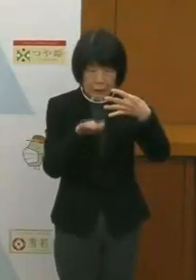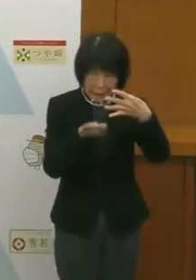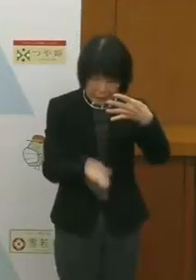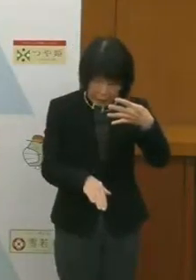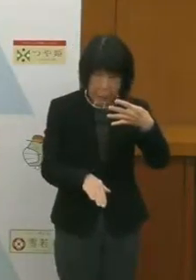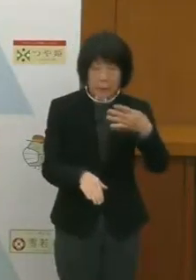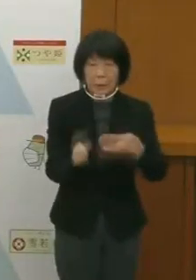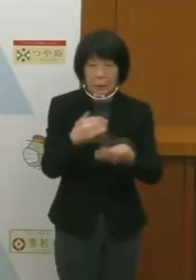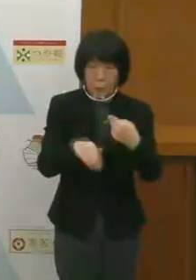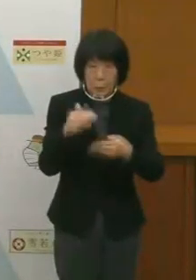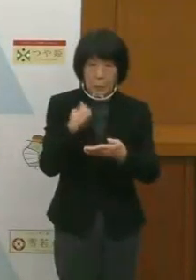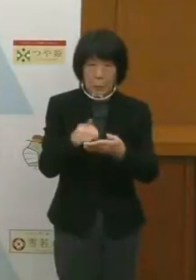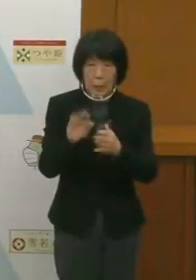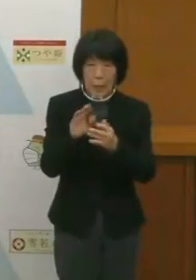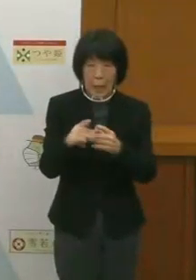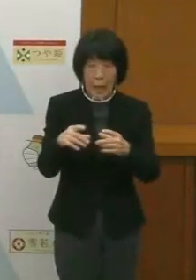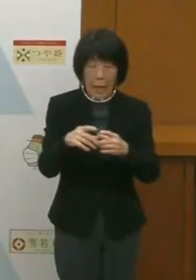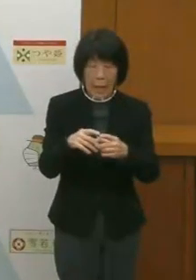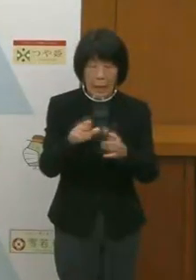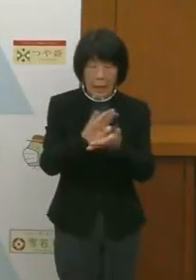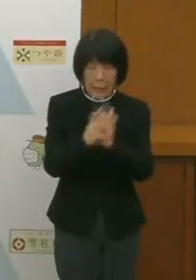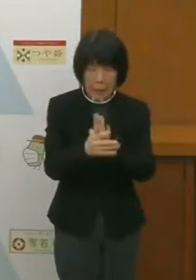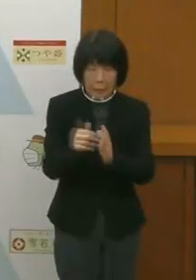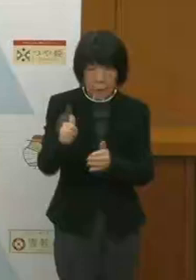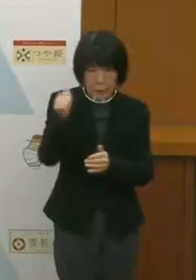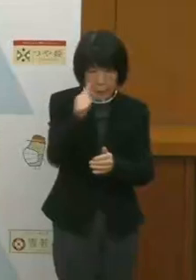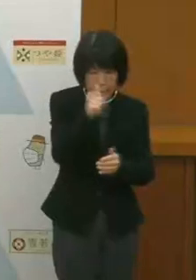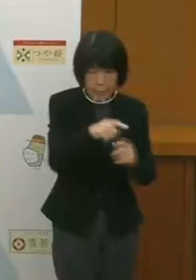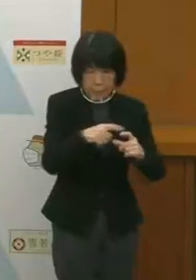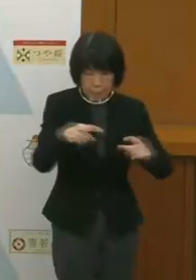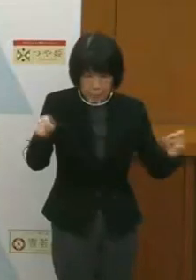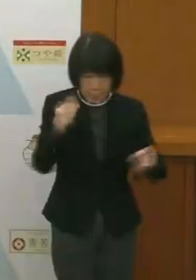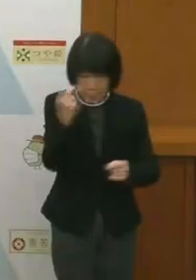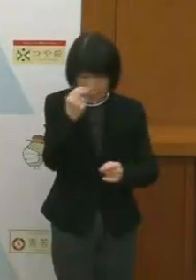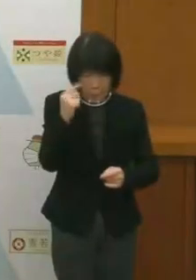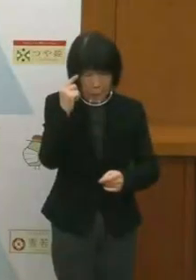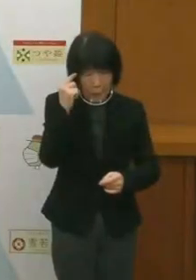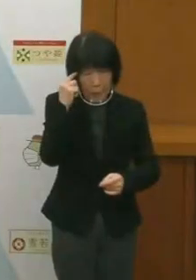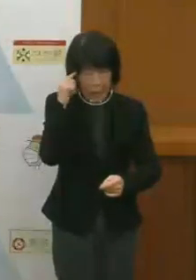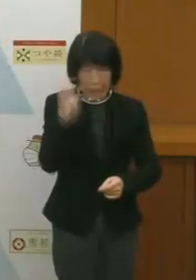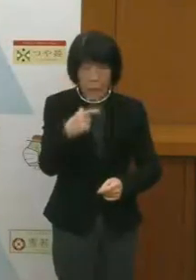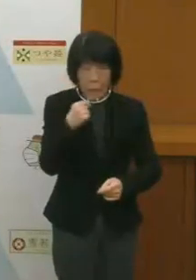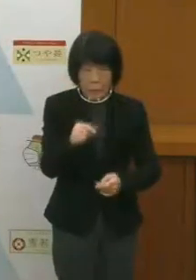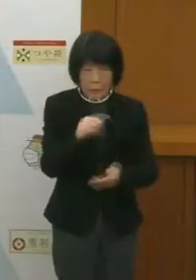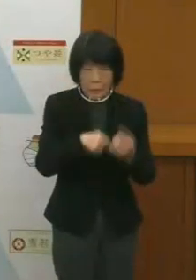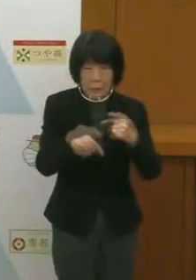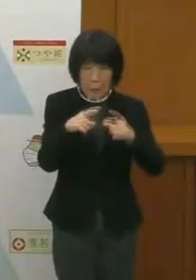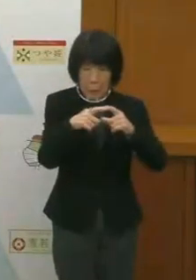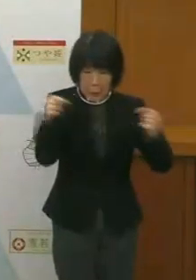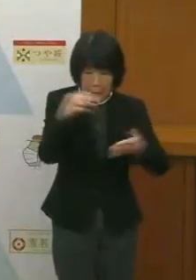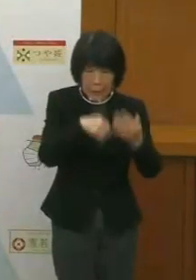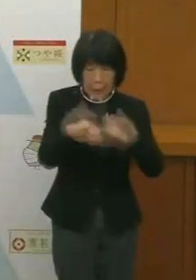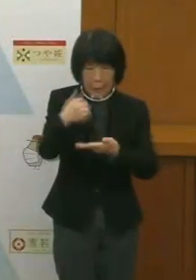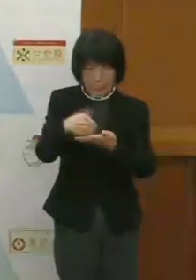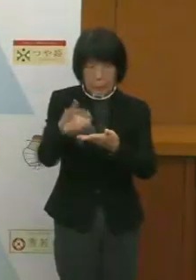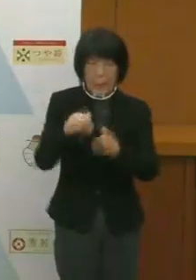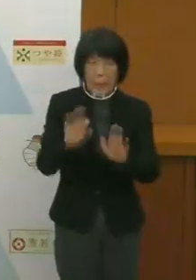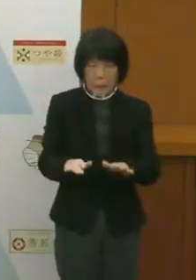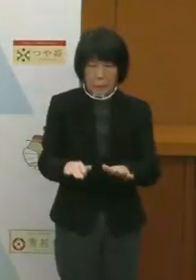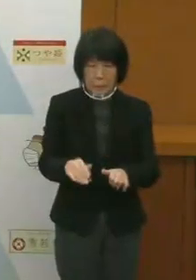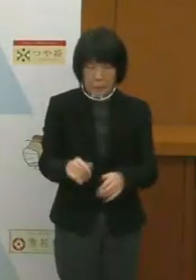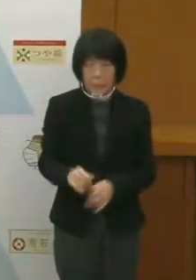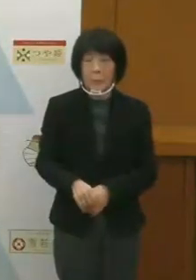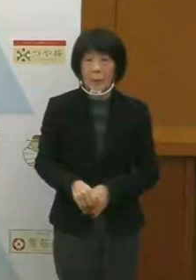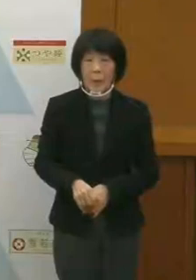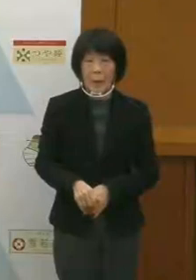に、検討するよう求めていたと思うんですけれども、はい、知事はできるだけ少人数でとそれから短時間でというお話